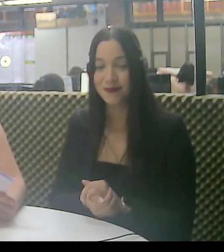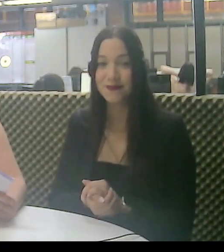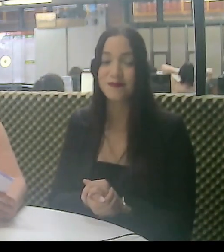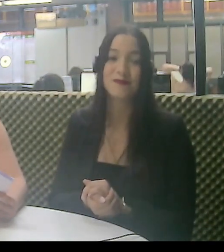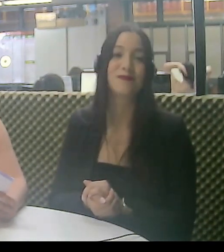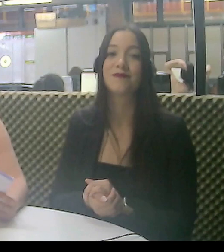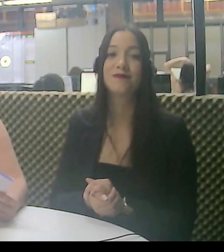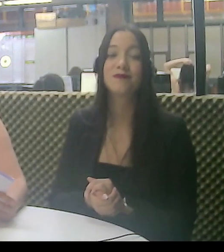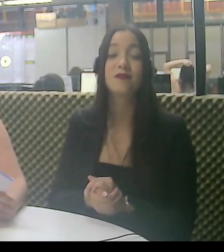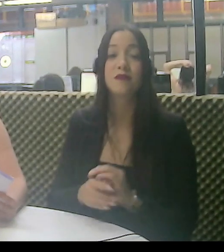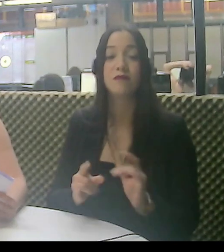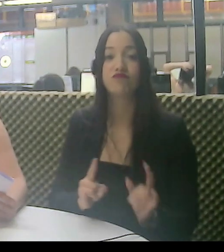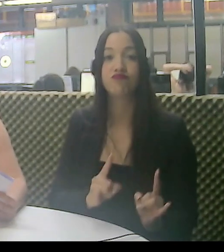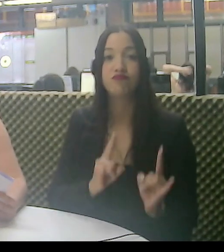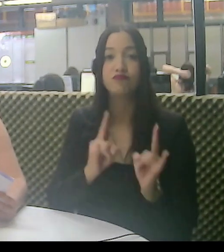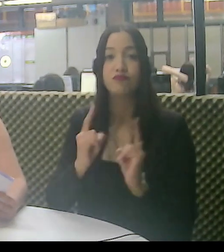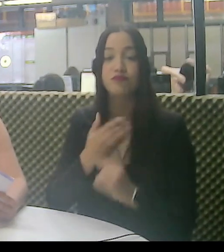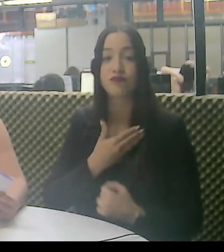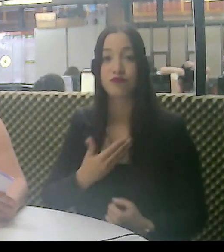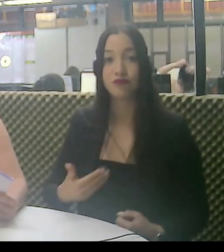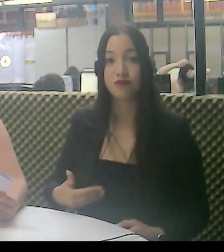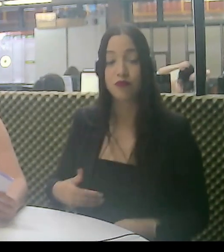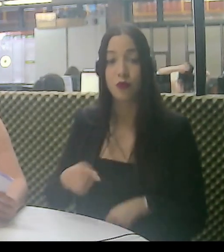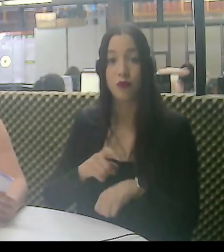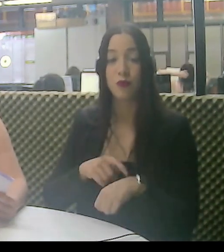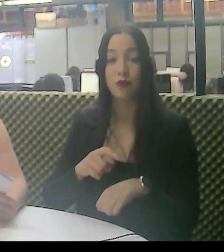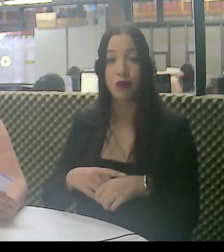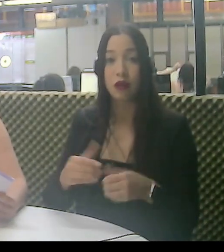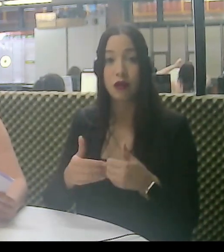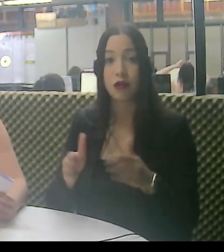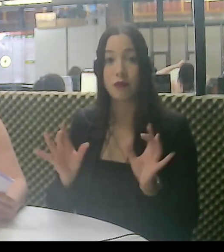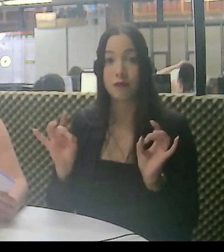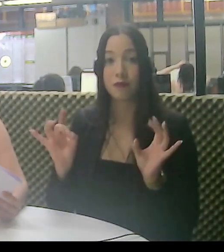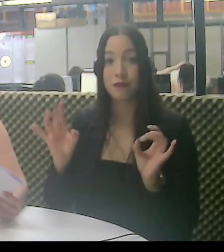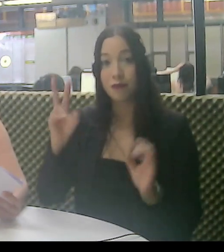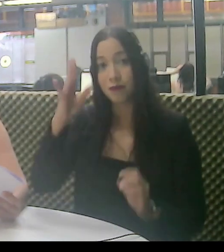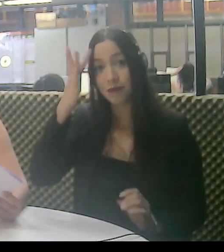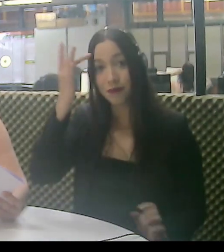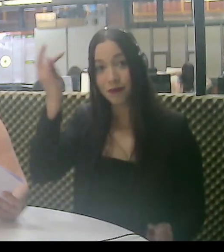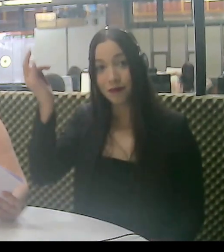equipamentos públicos têm horário de funcionamento especial amanhã